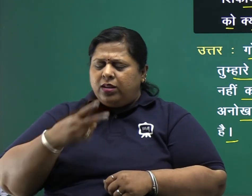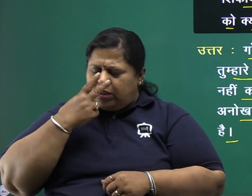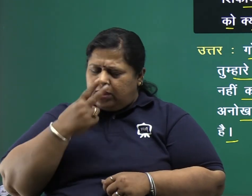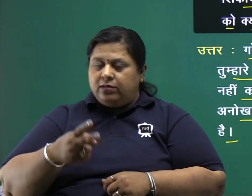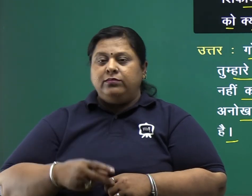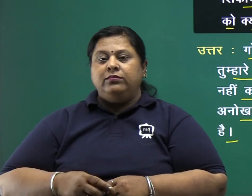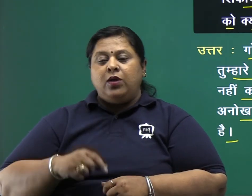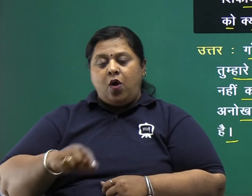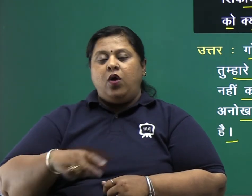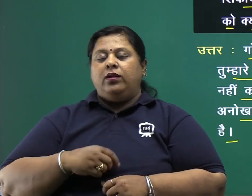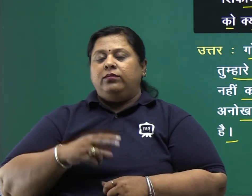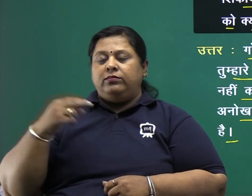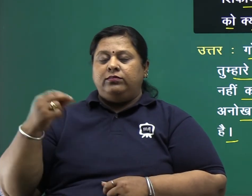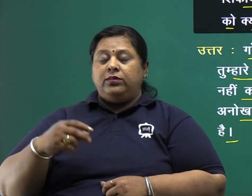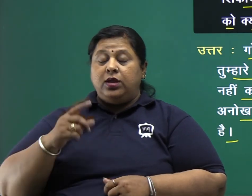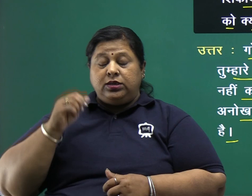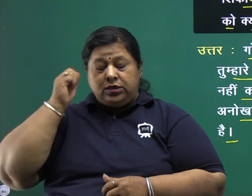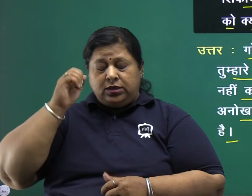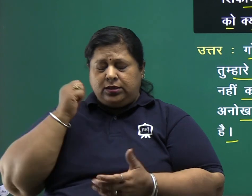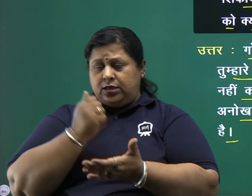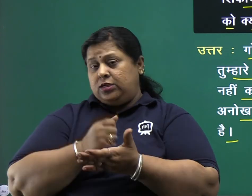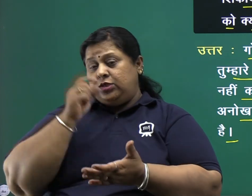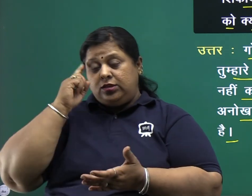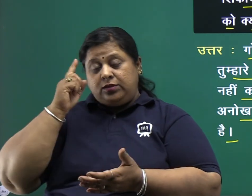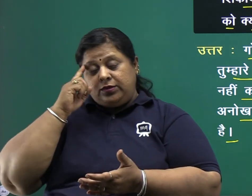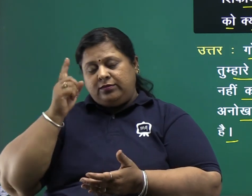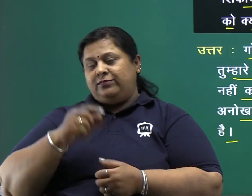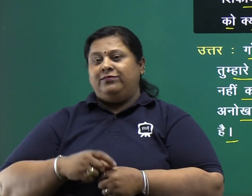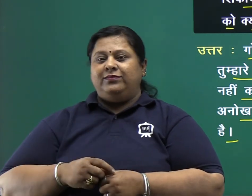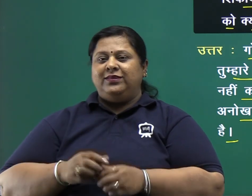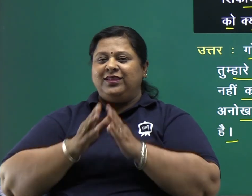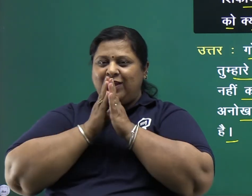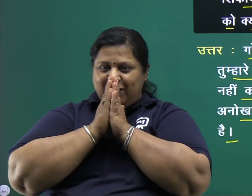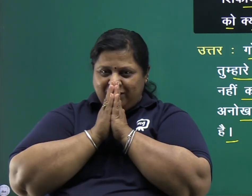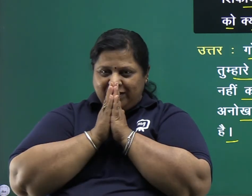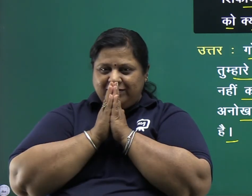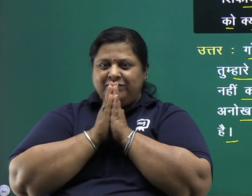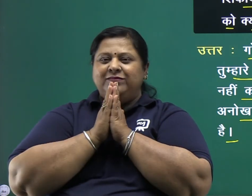और अच्छे से समझें। धन्यवाद।